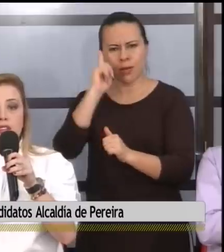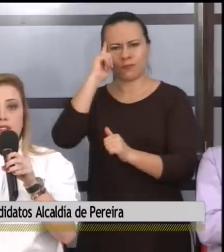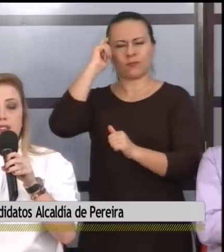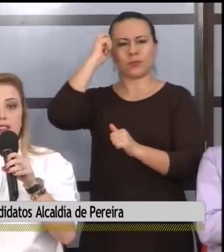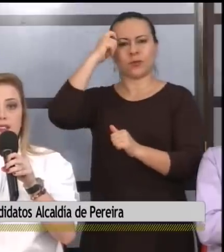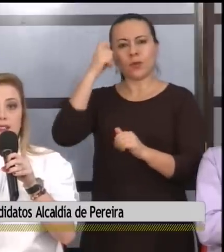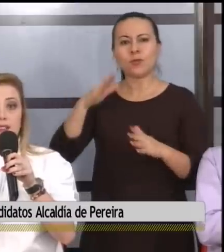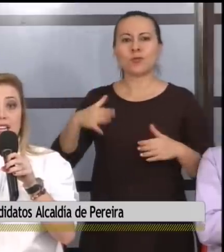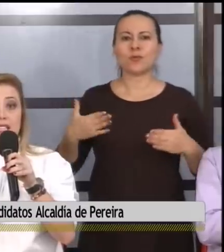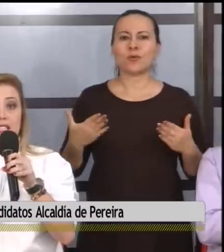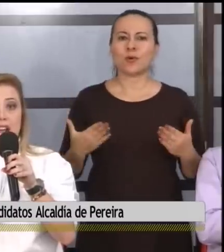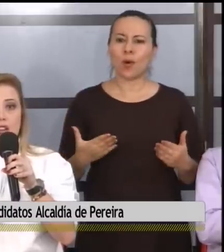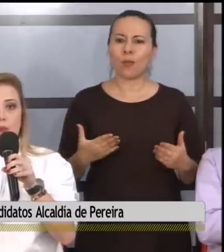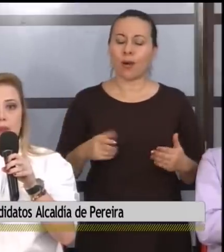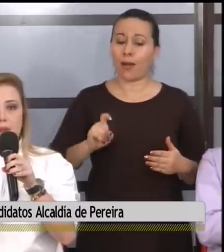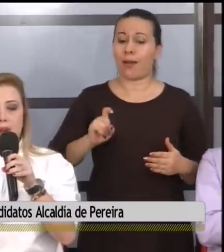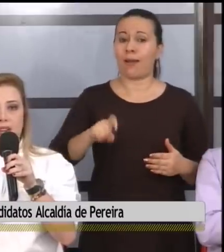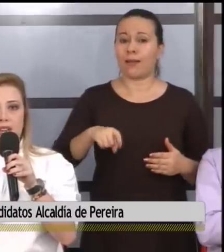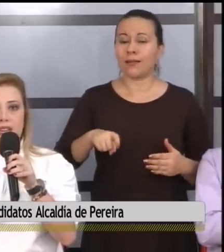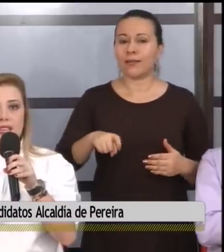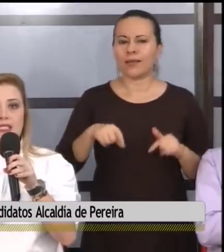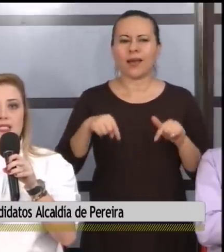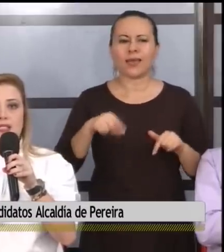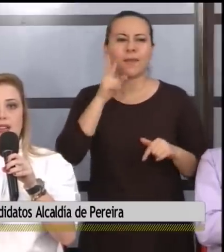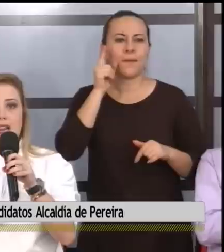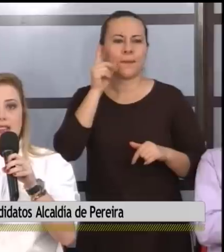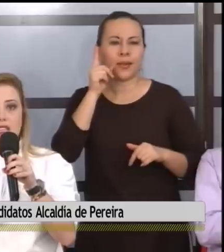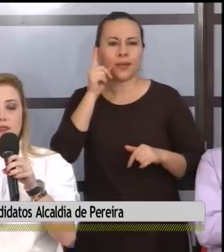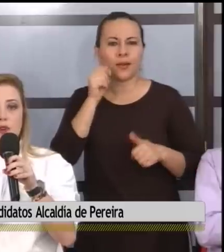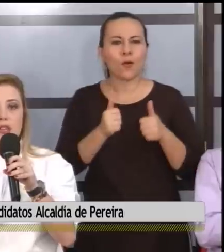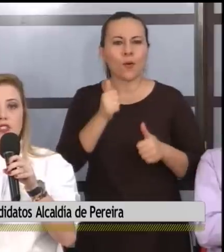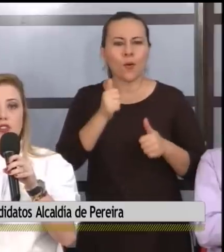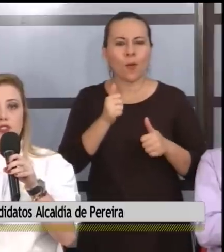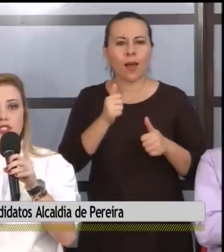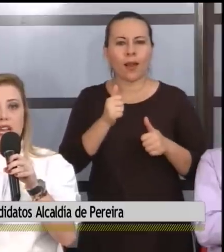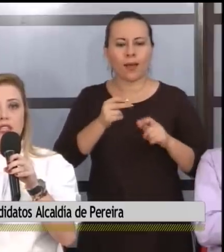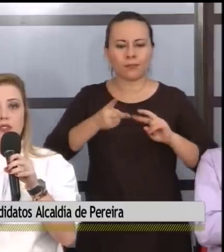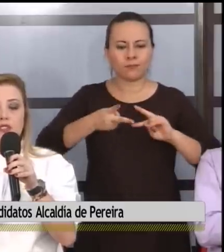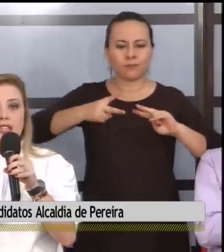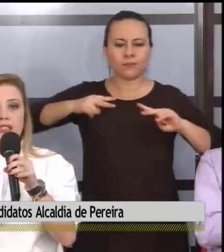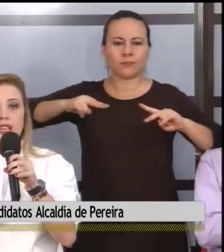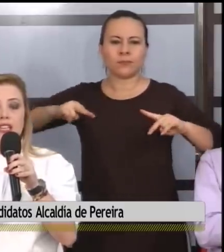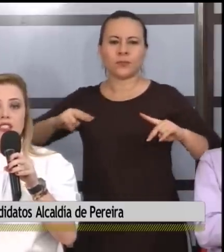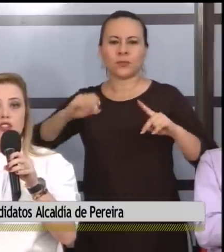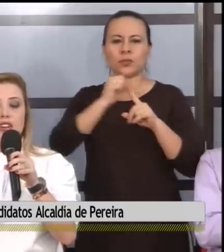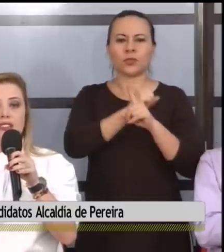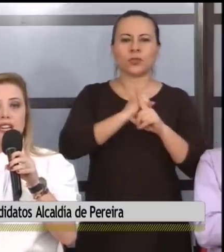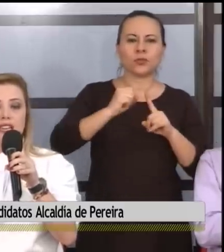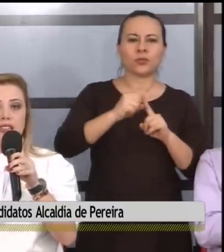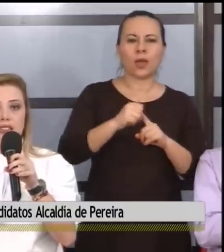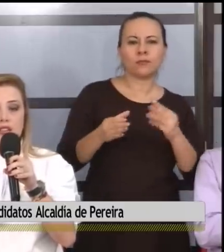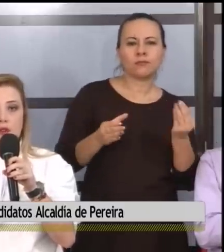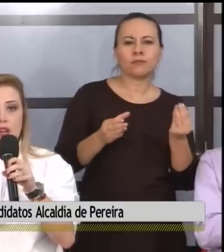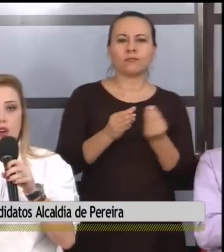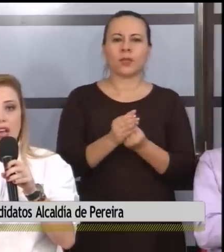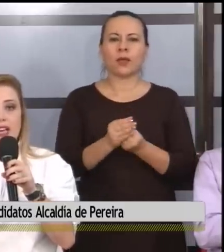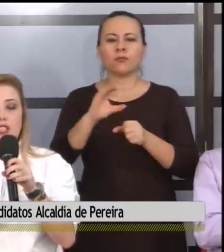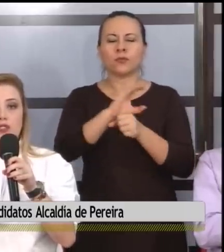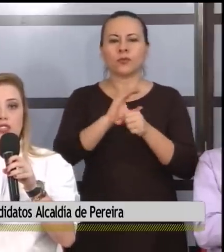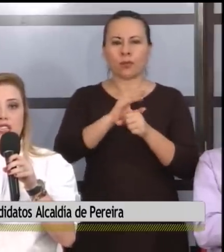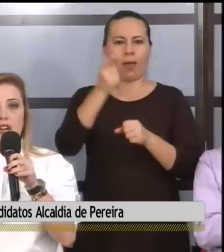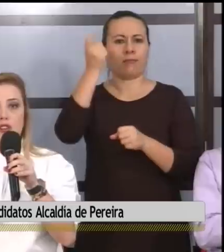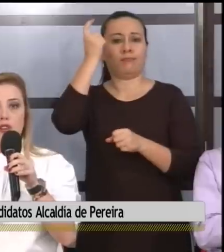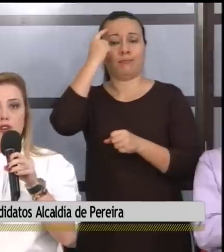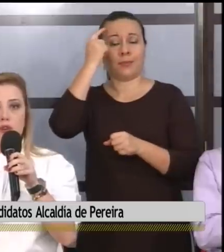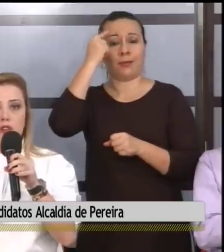muy necesario para Pereira, y es la transformación social incluyente, ciudad inteligente e innovadora y